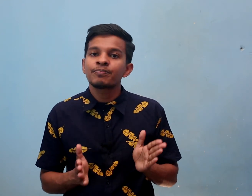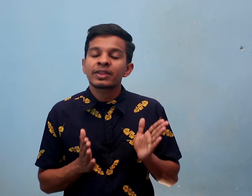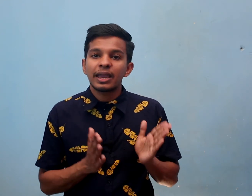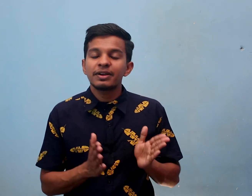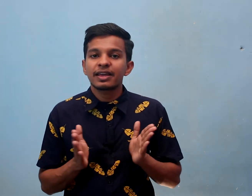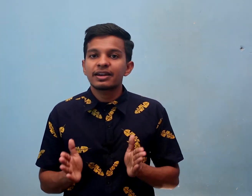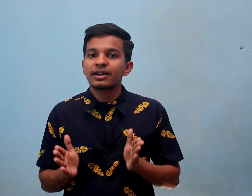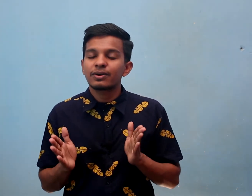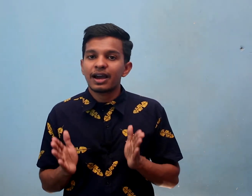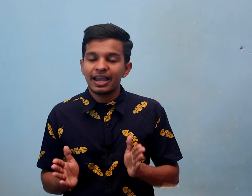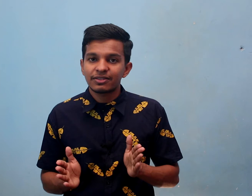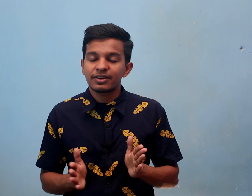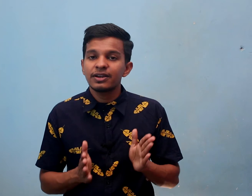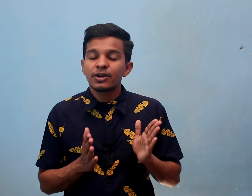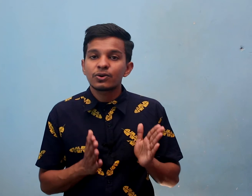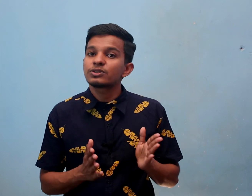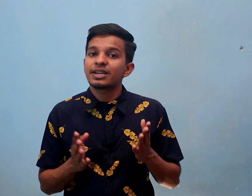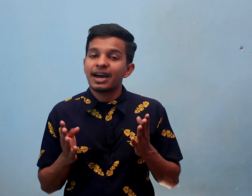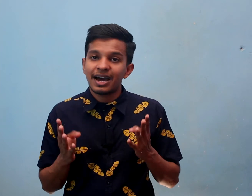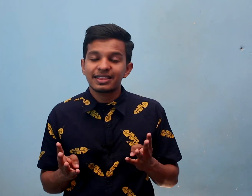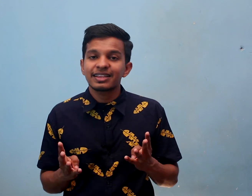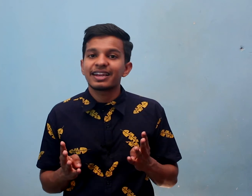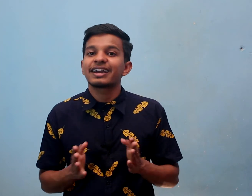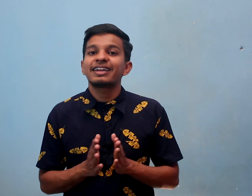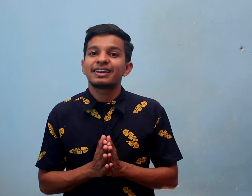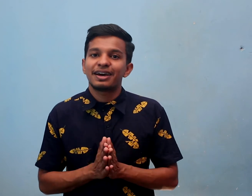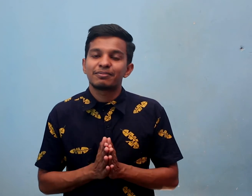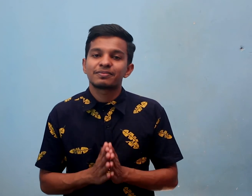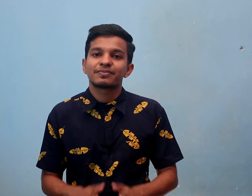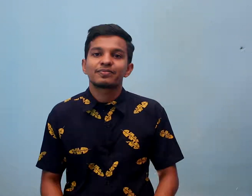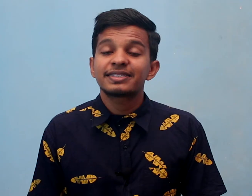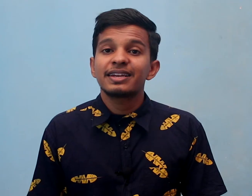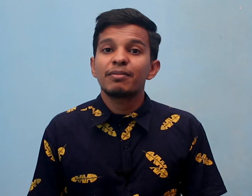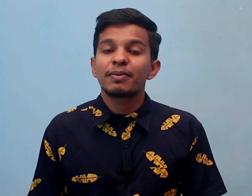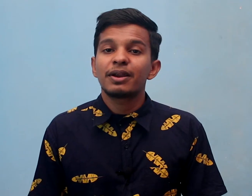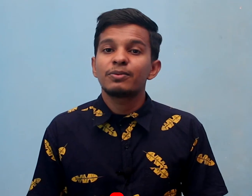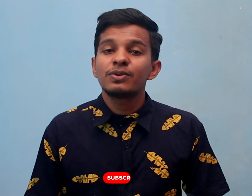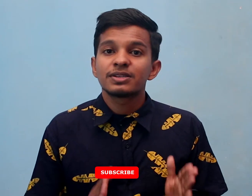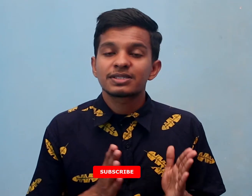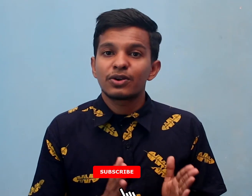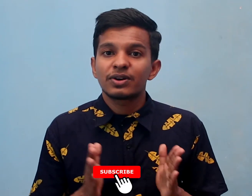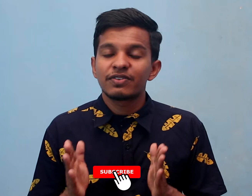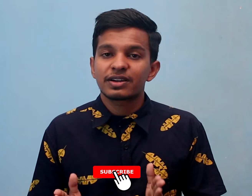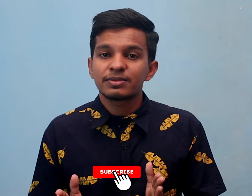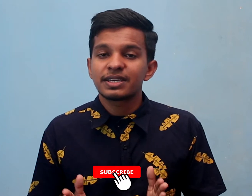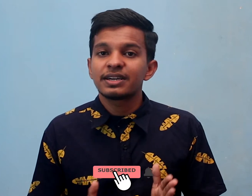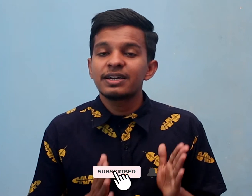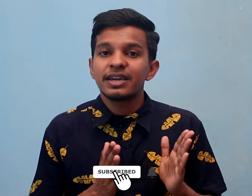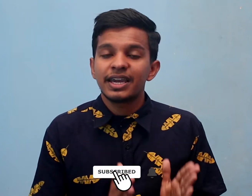සහ එම තරඟකරුවන් අයත් වන කෝච්ලා 4 දෙනාගේ නම්. ඉස්සෙල්ලාම අපි බලමු සනුක වික්‍රමසිංහ,